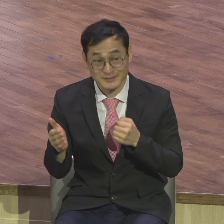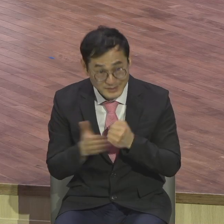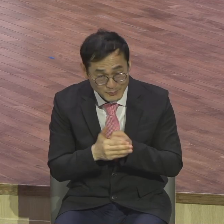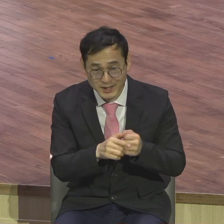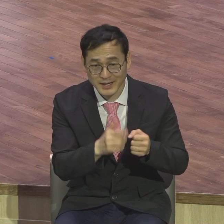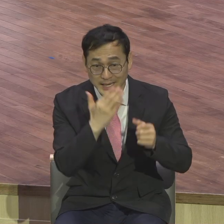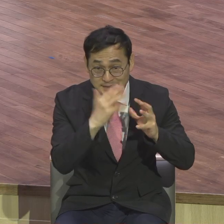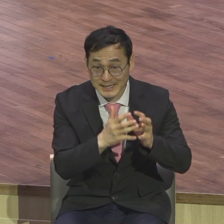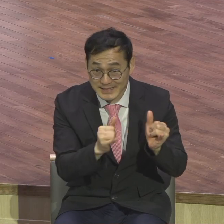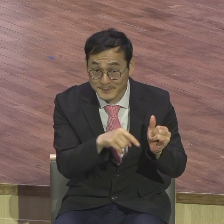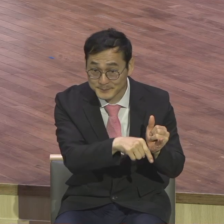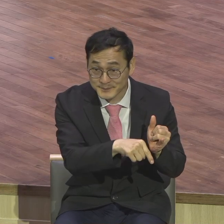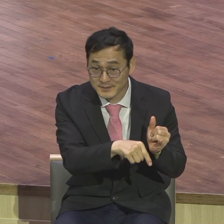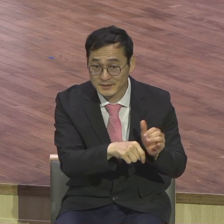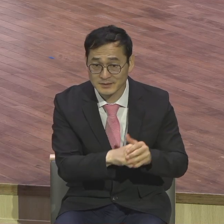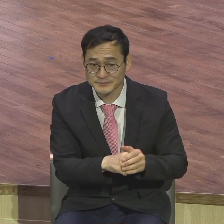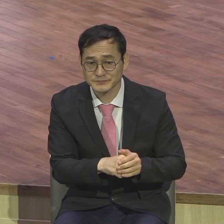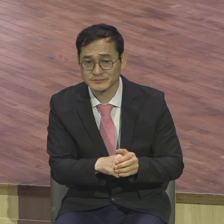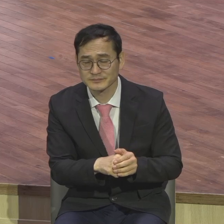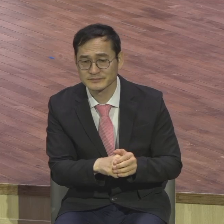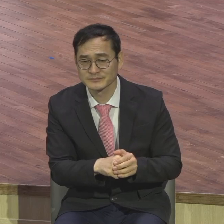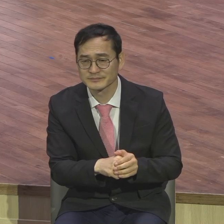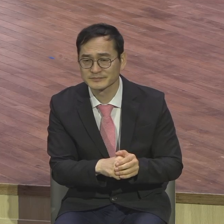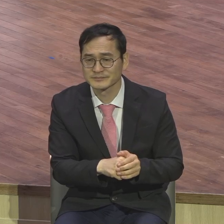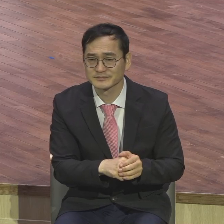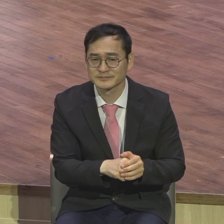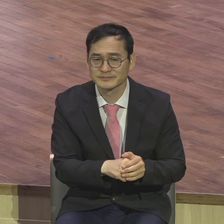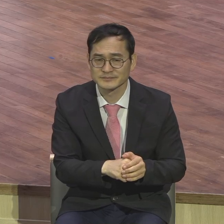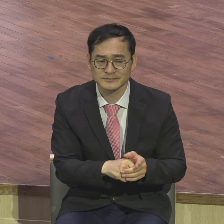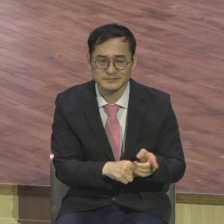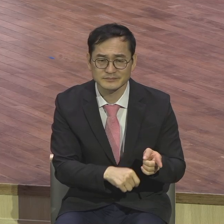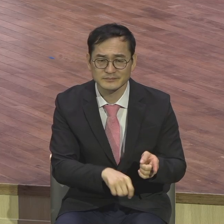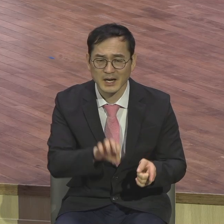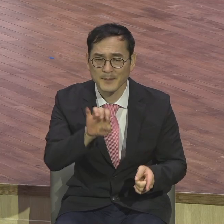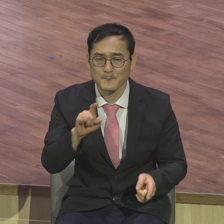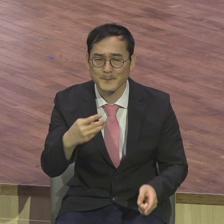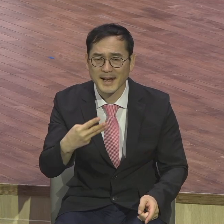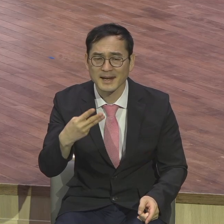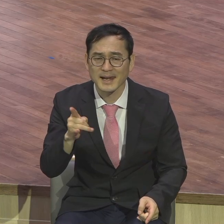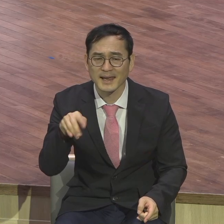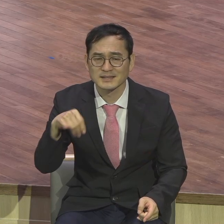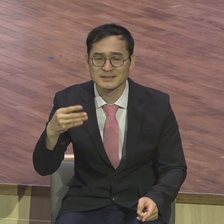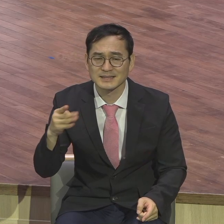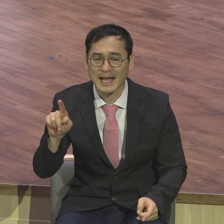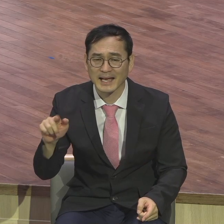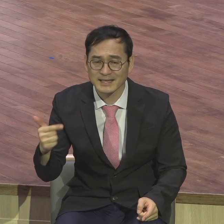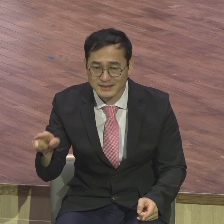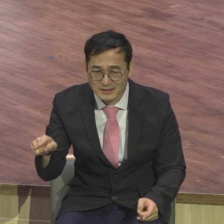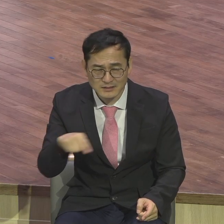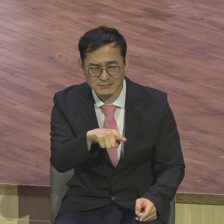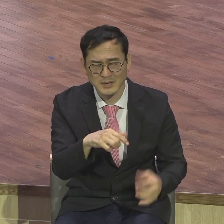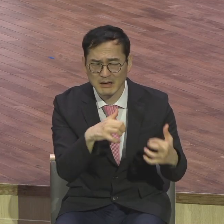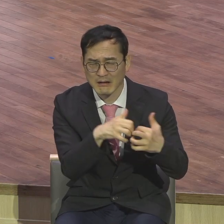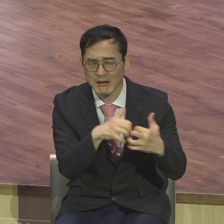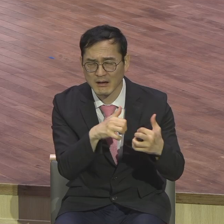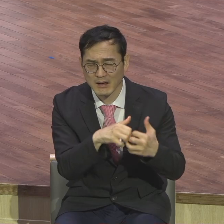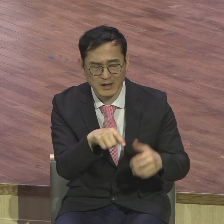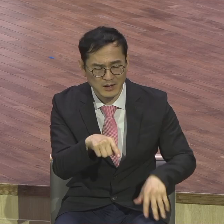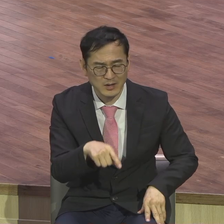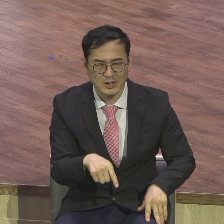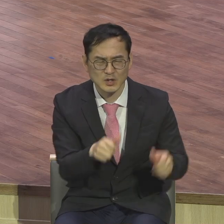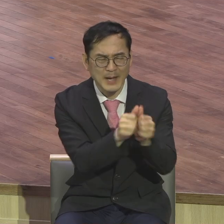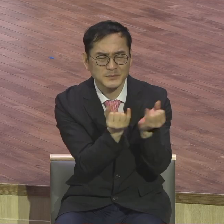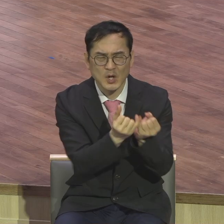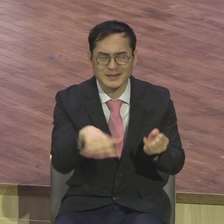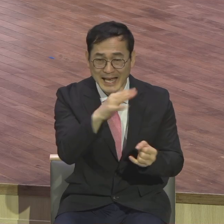지금도 발레스타인의 저 중동에 완전히 미운 오리 새끼입니다. 무조건 남녀공이 군대